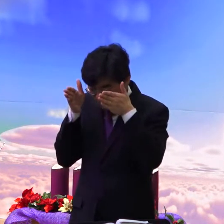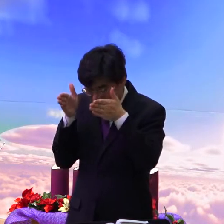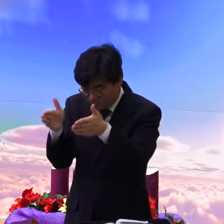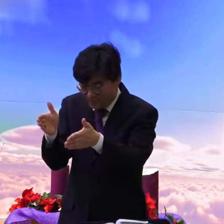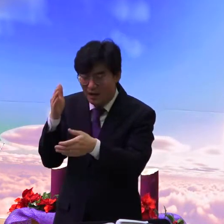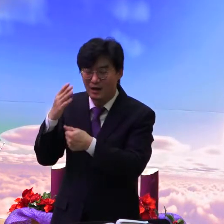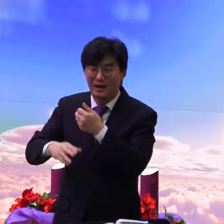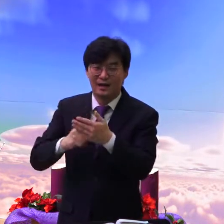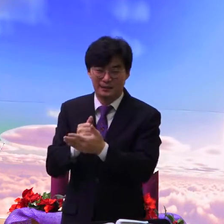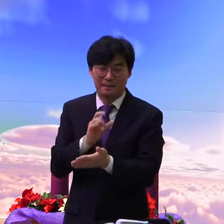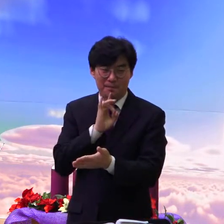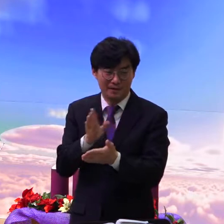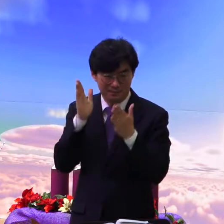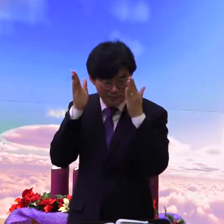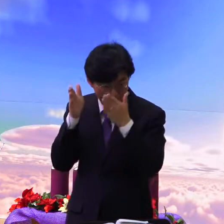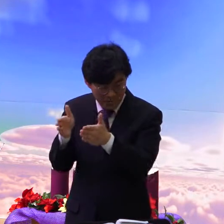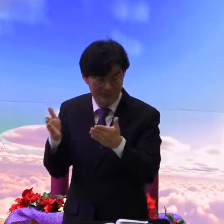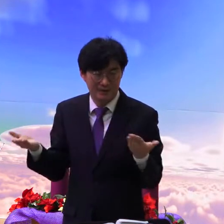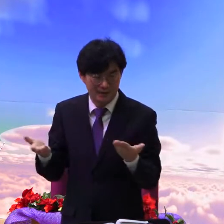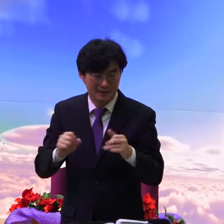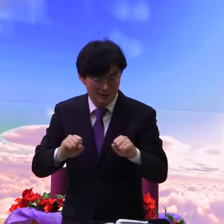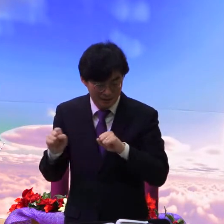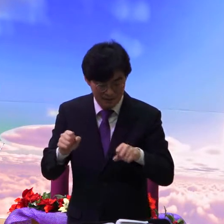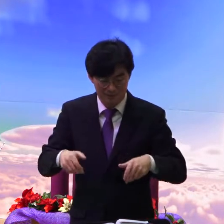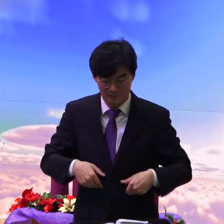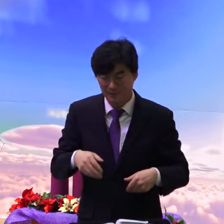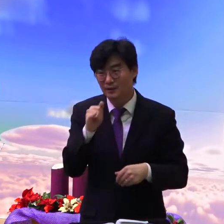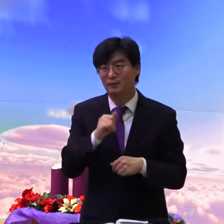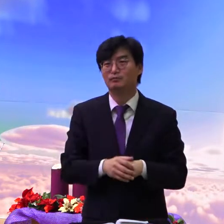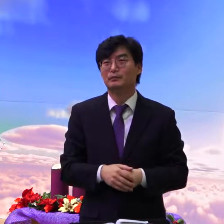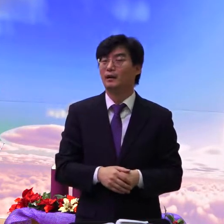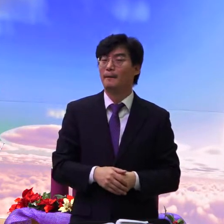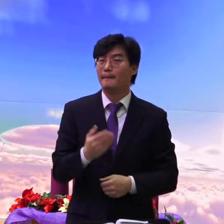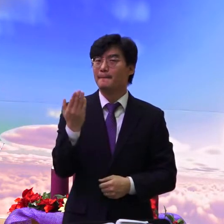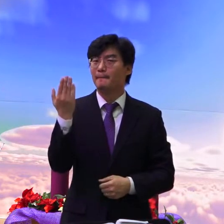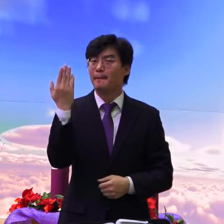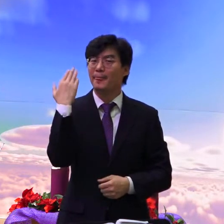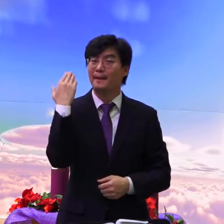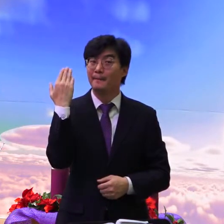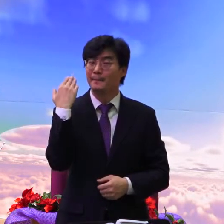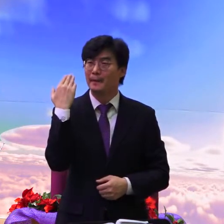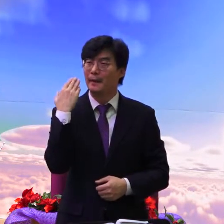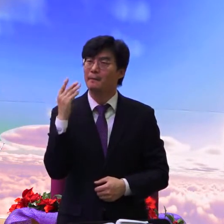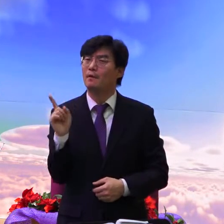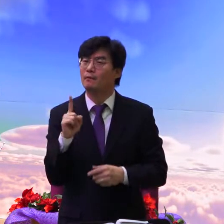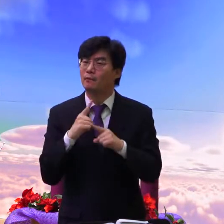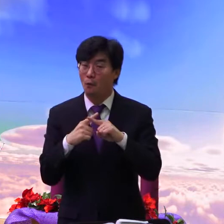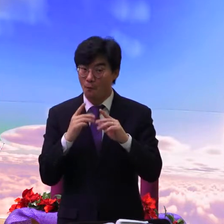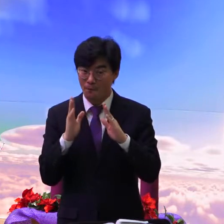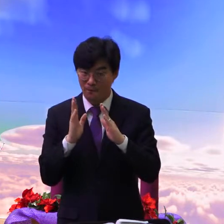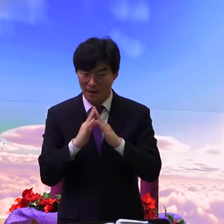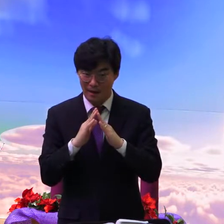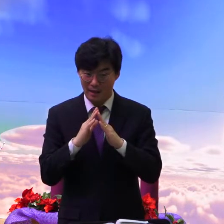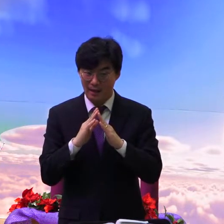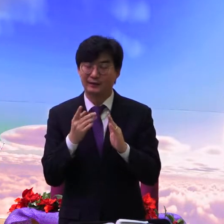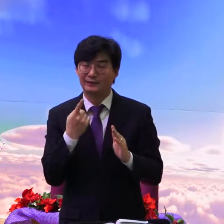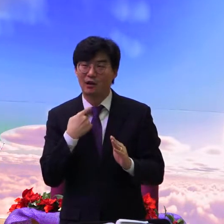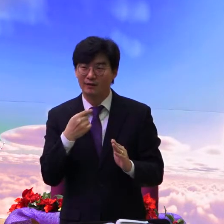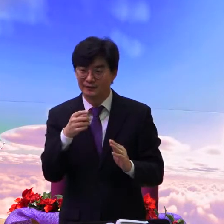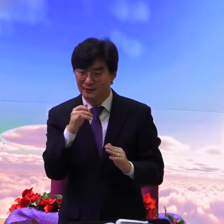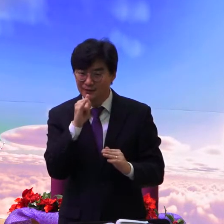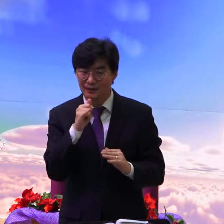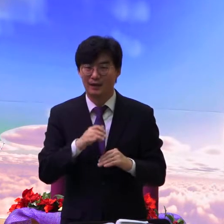매주 주말쯤이 되면 교회에 항상 오셔서 교회 입구에 있는 큰 화장실을 열심히 청소하는